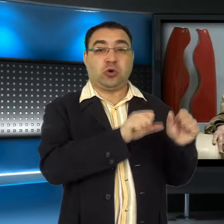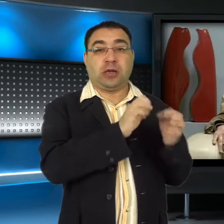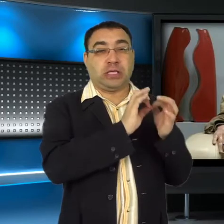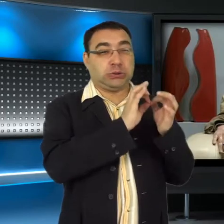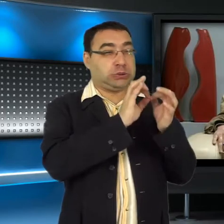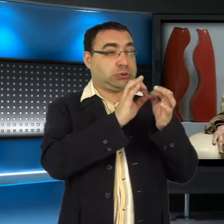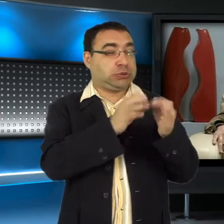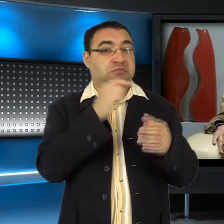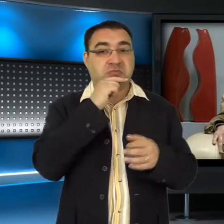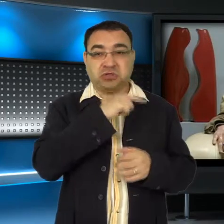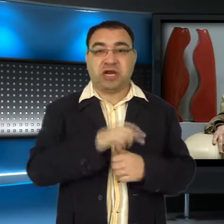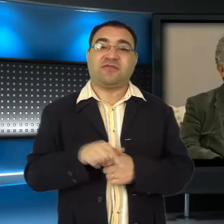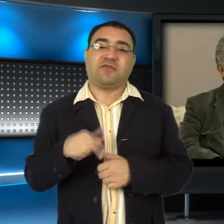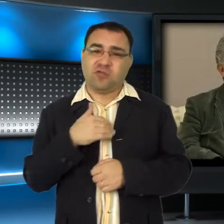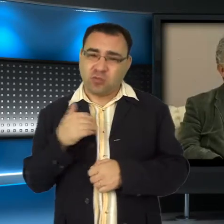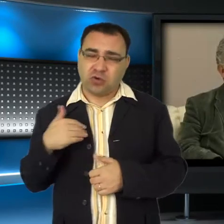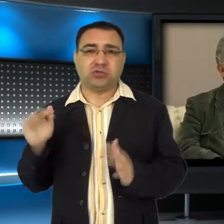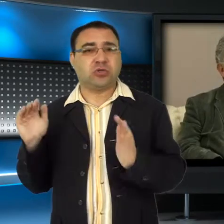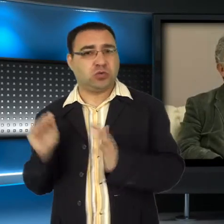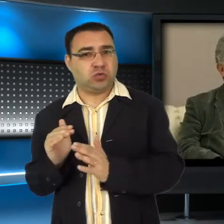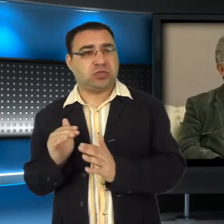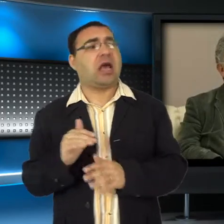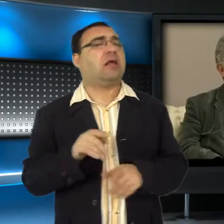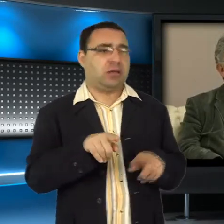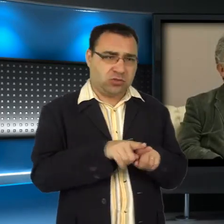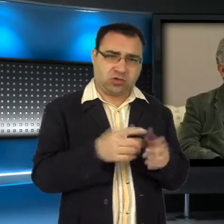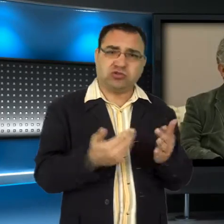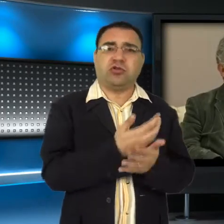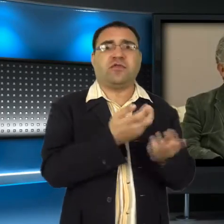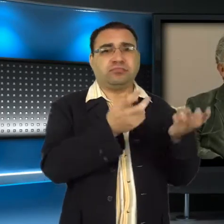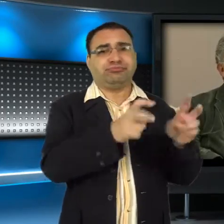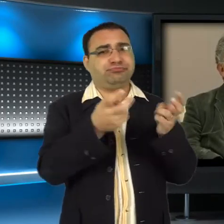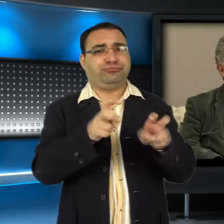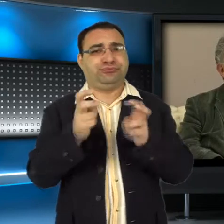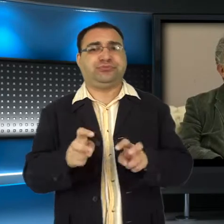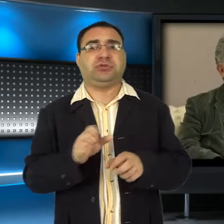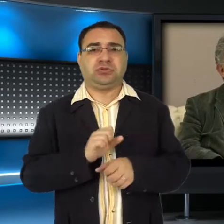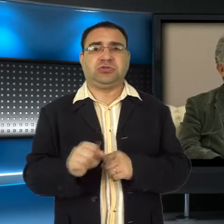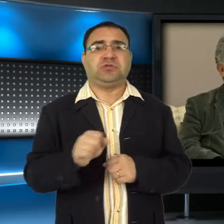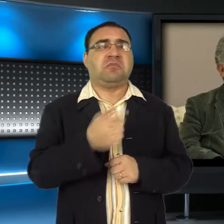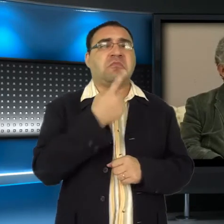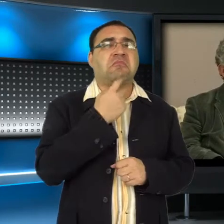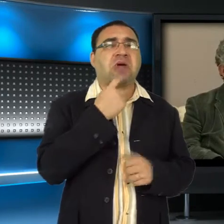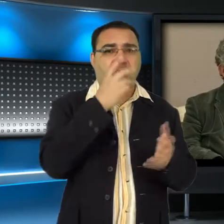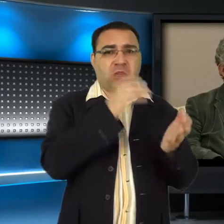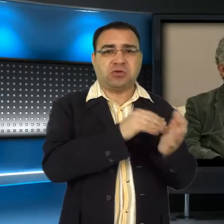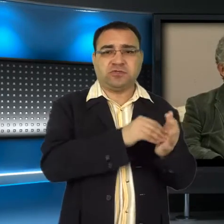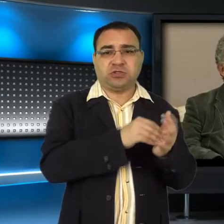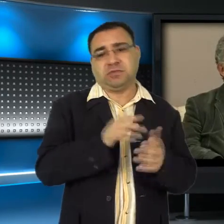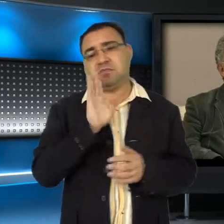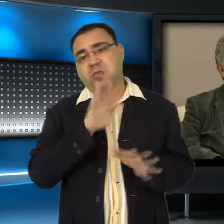istnieje. Ale też są bardzo nowe organizacje, bardzo młode, które mają o wiele mniej doświadczenia, podobnie